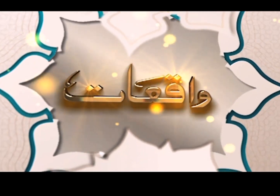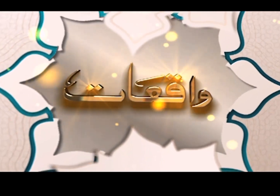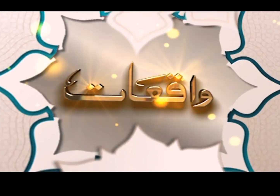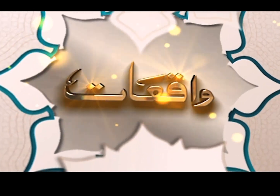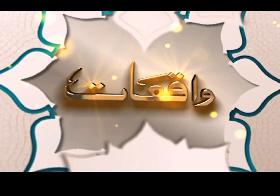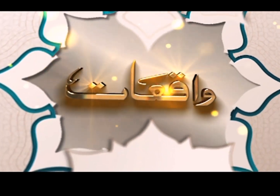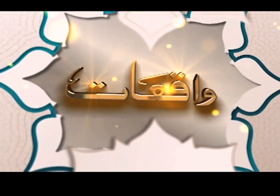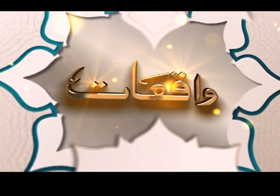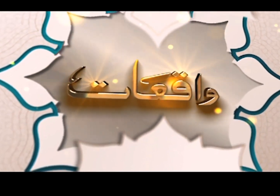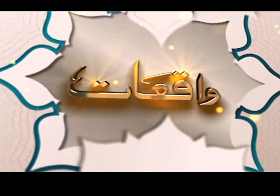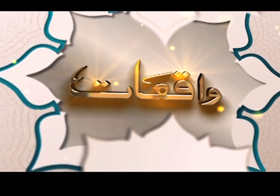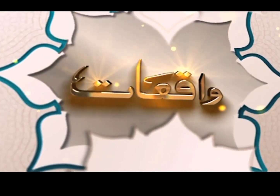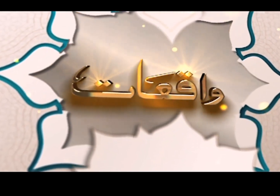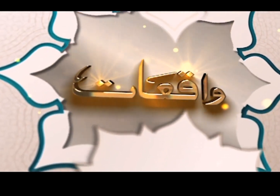سیکھیں سبق